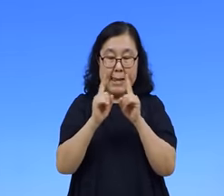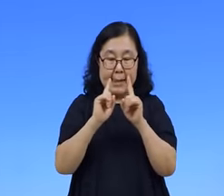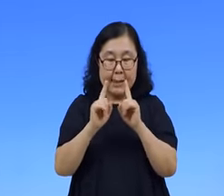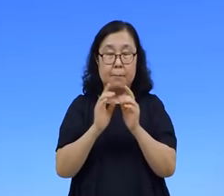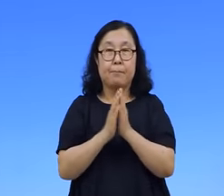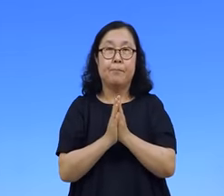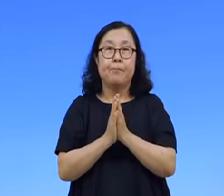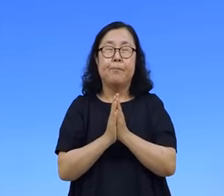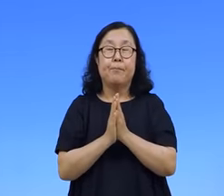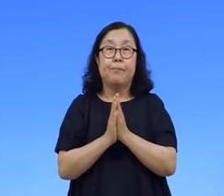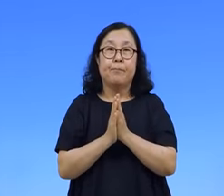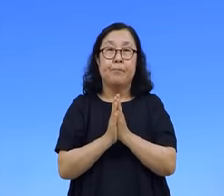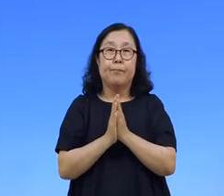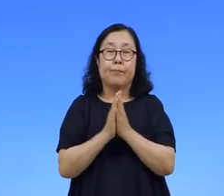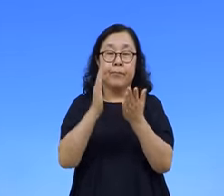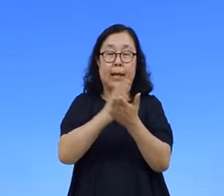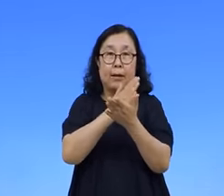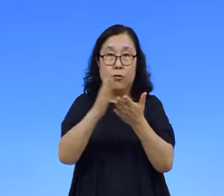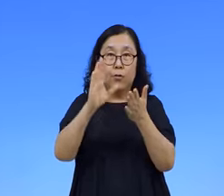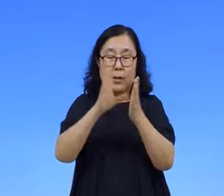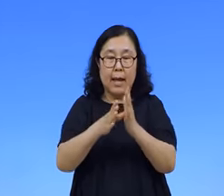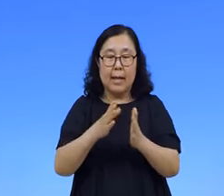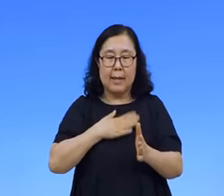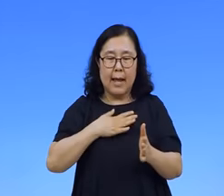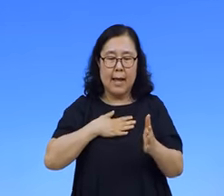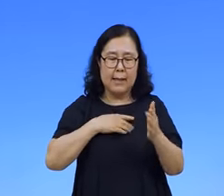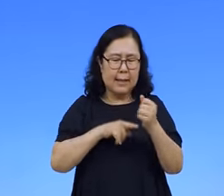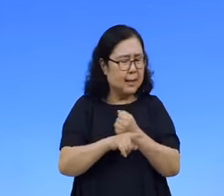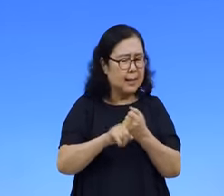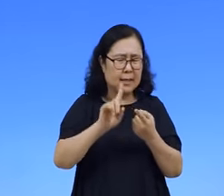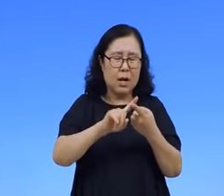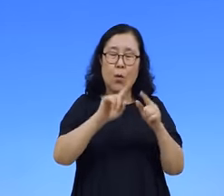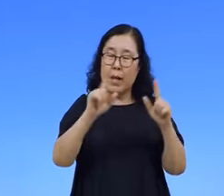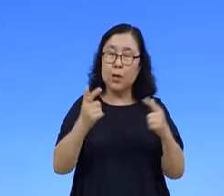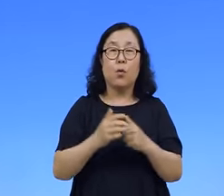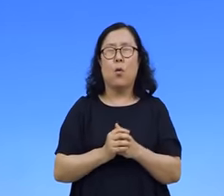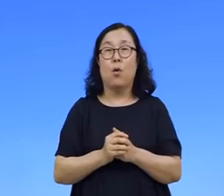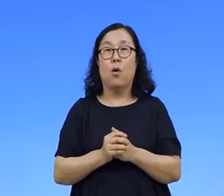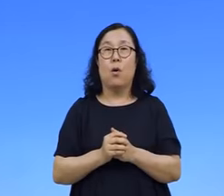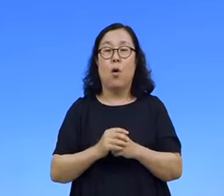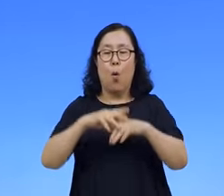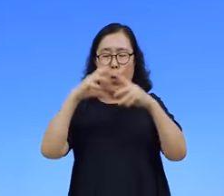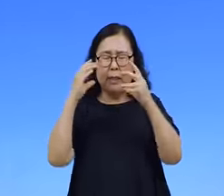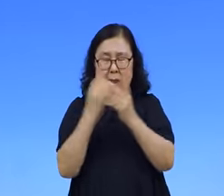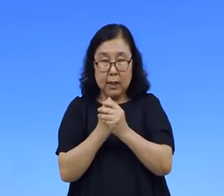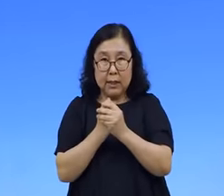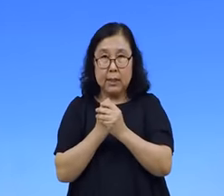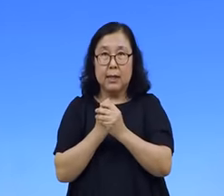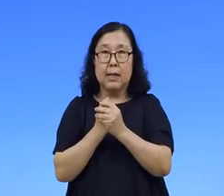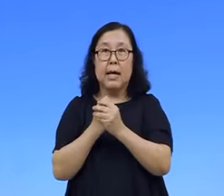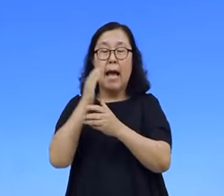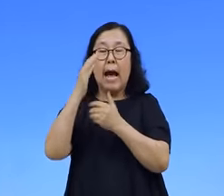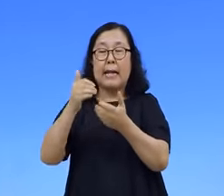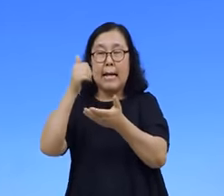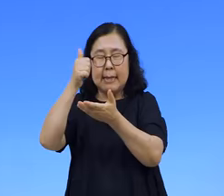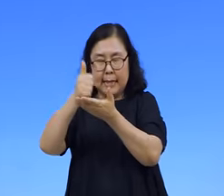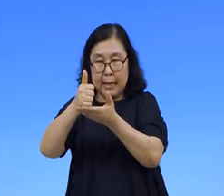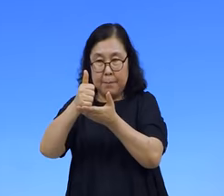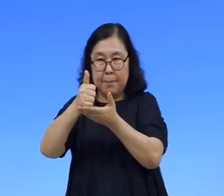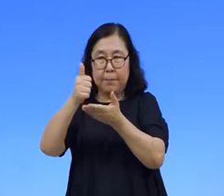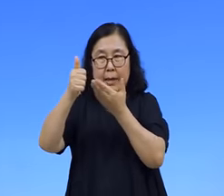가지고 100% 다 깨집니다. 이 뇌는 원래로 돌아가는 속성이 있기 때문에 우리가 하나님을 이런 어떤